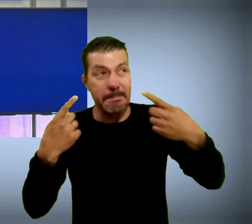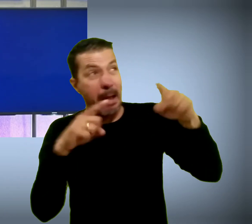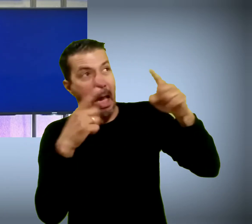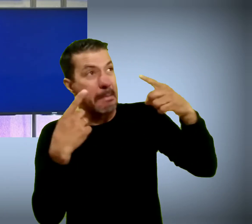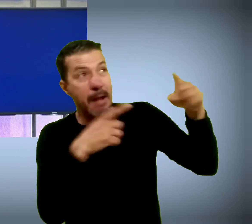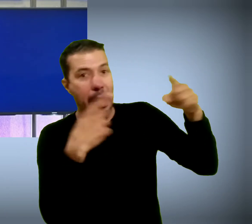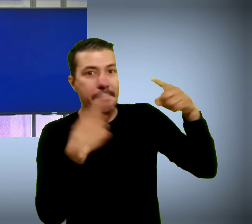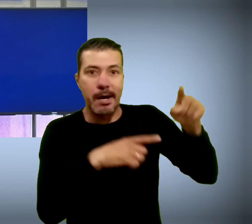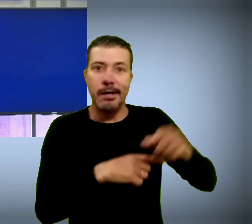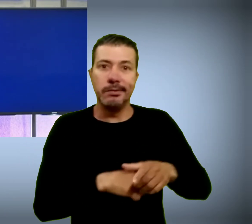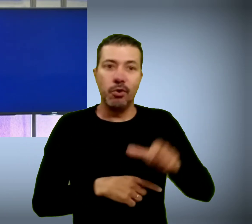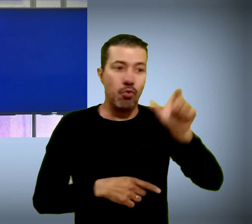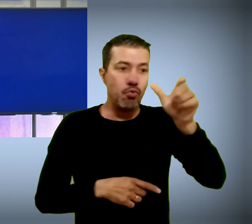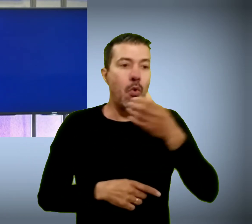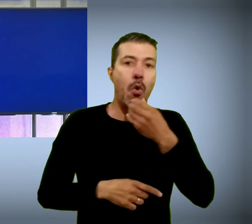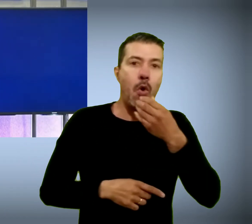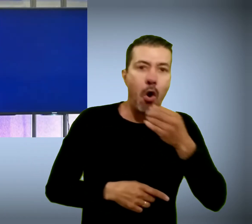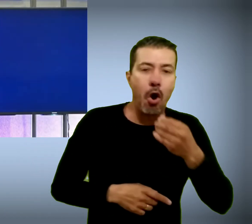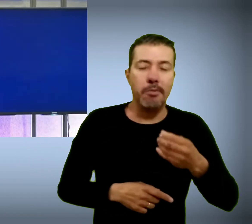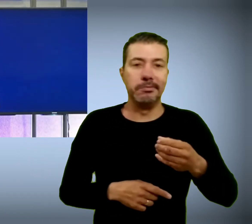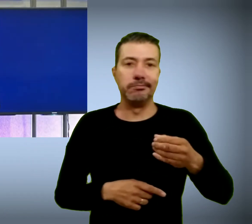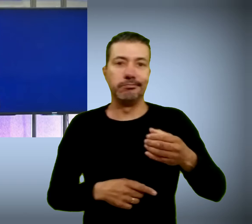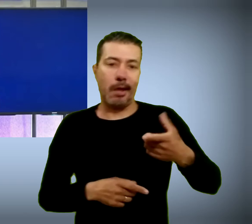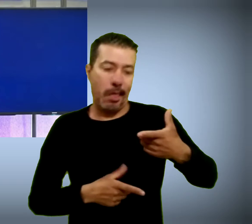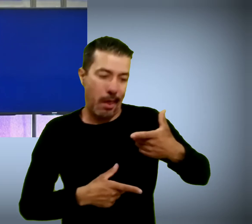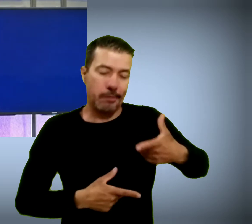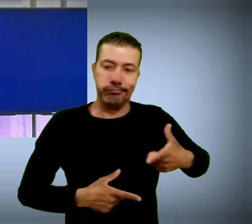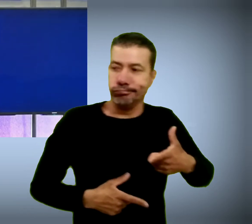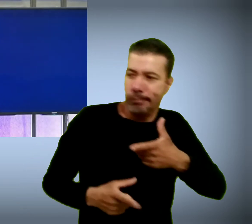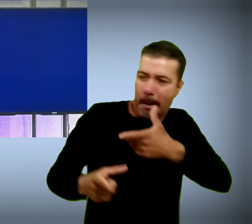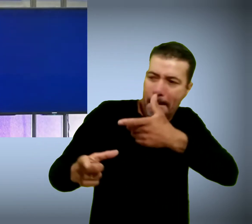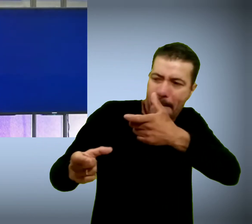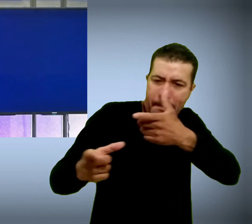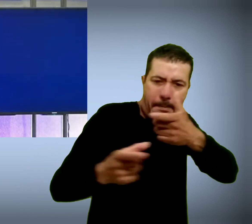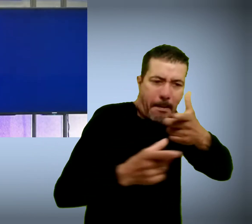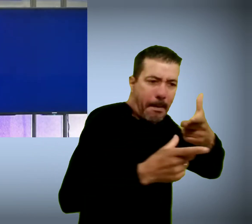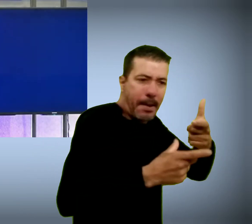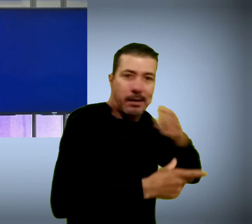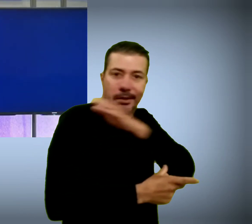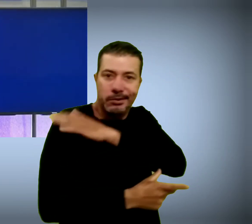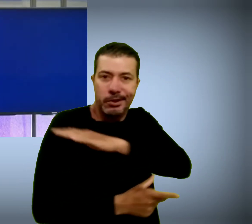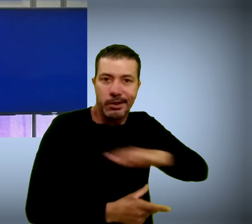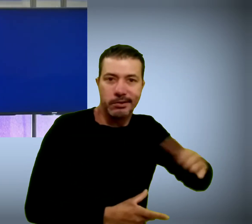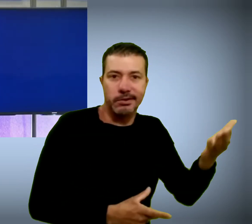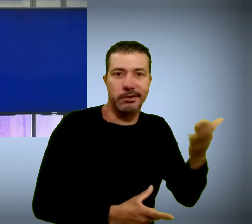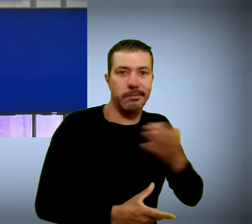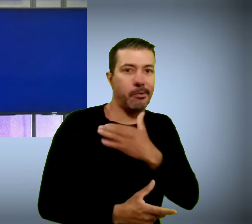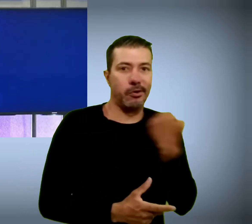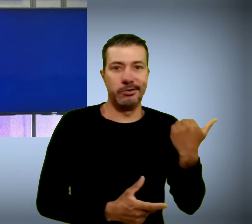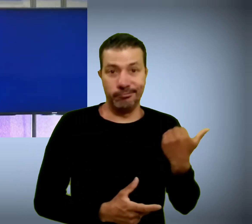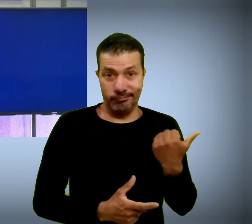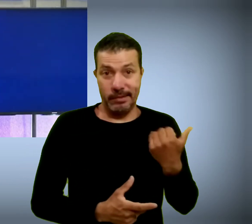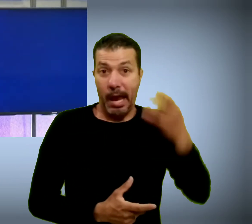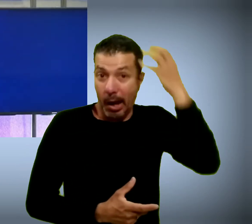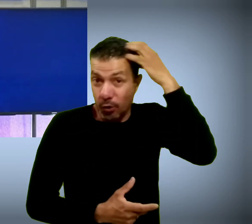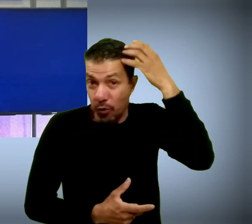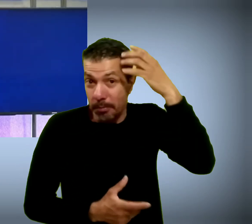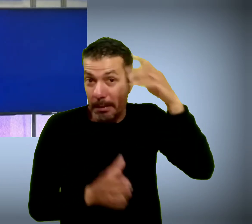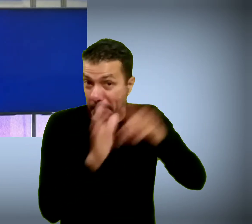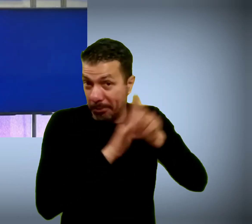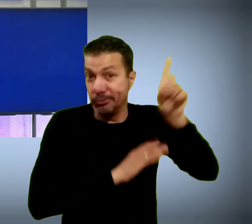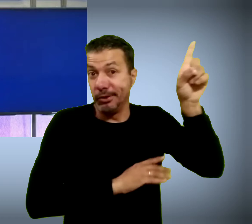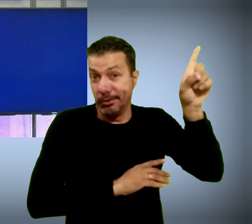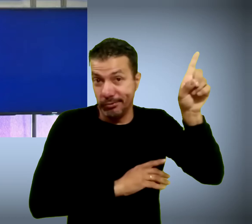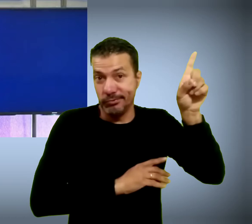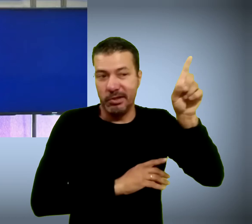Um maluco pega uma arma, entra numa creche e mata a criancinha. E a culpa é de Deus. Um camarada